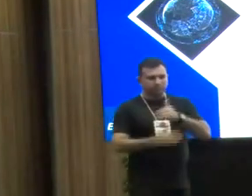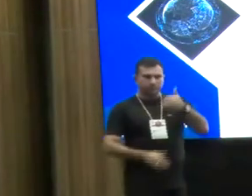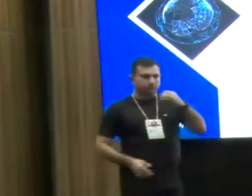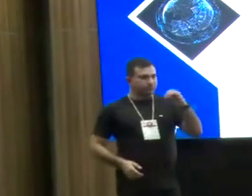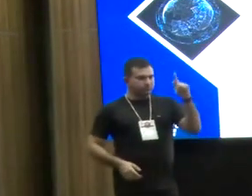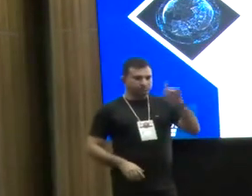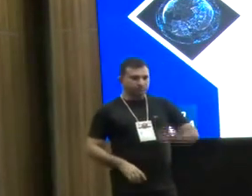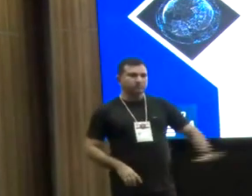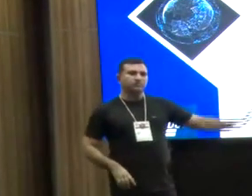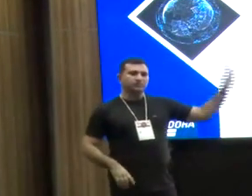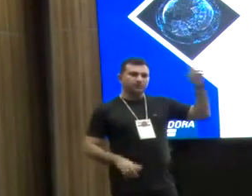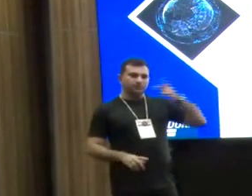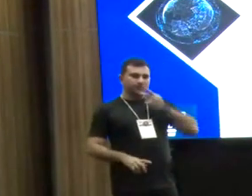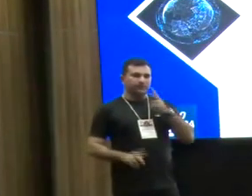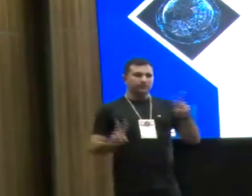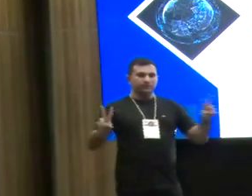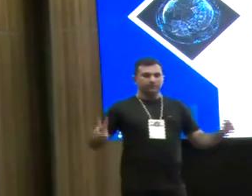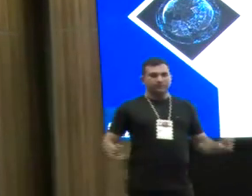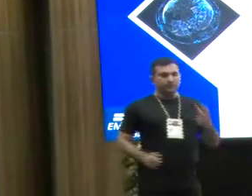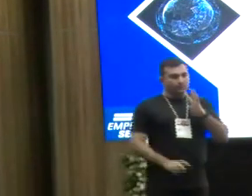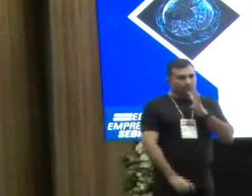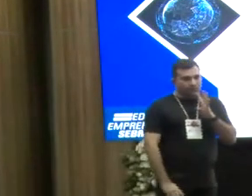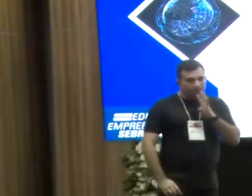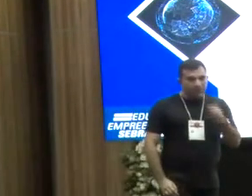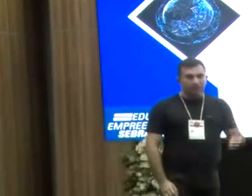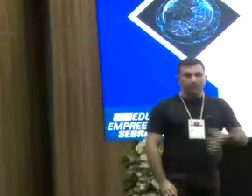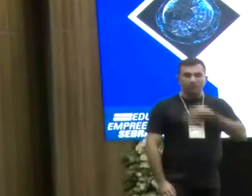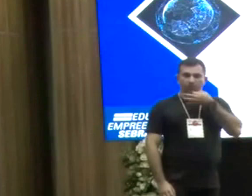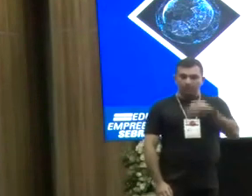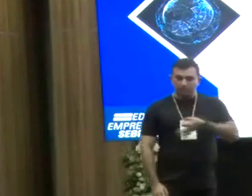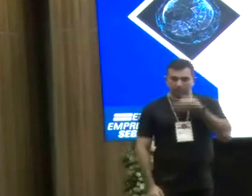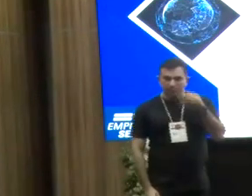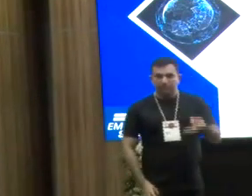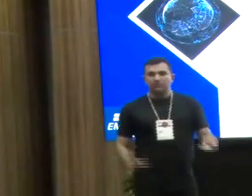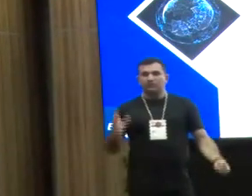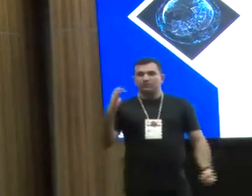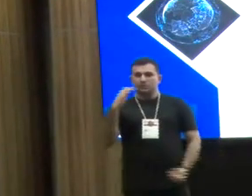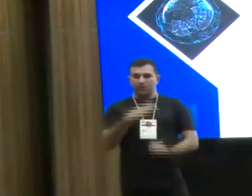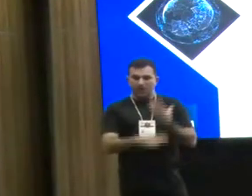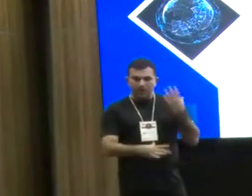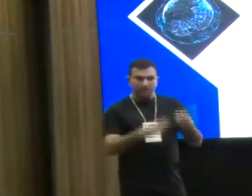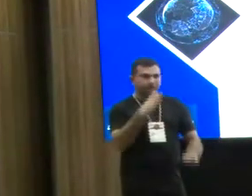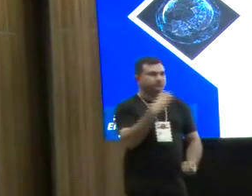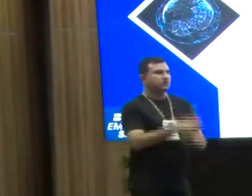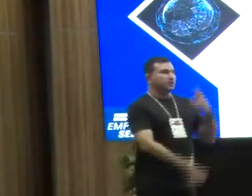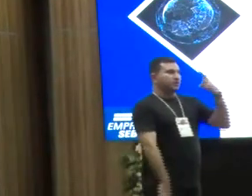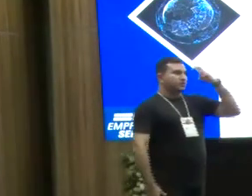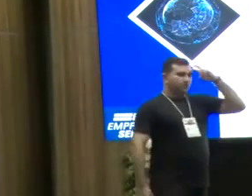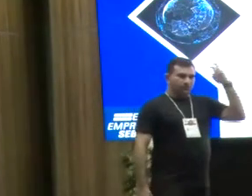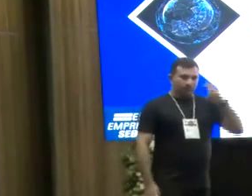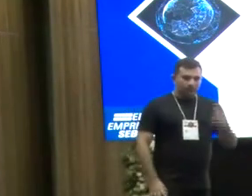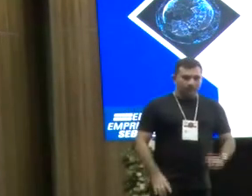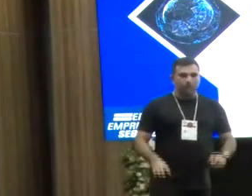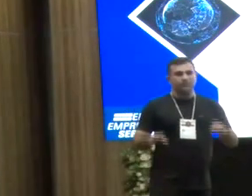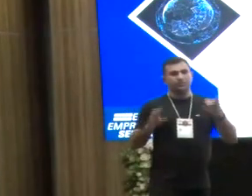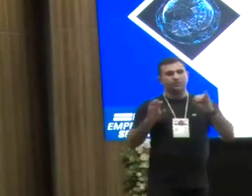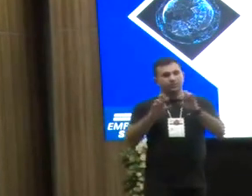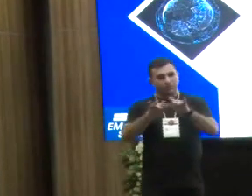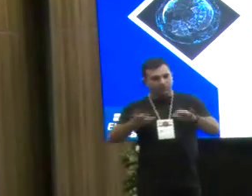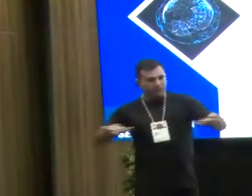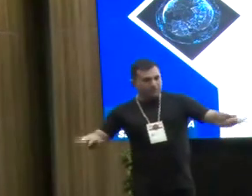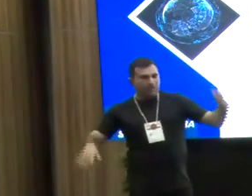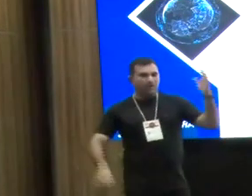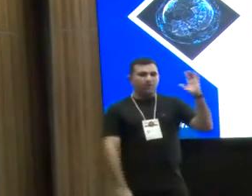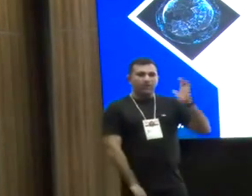falar de conhecimento, argumentação, criatividade, cultura digital com